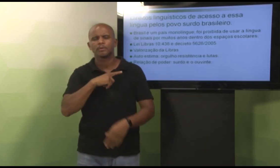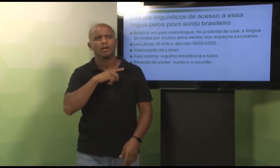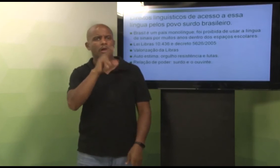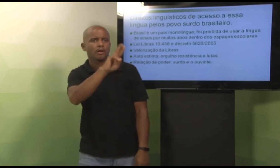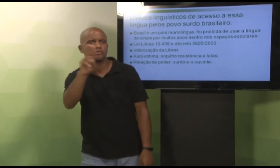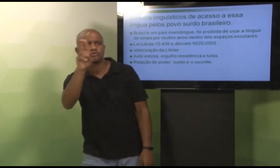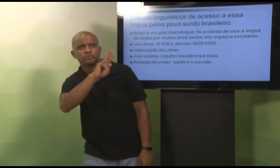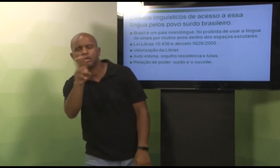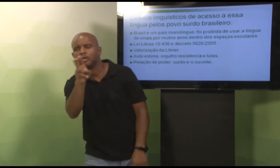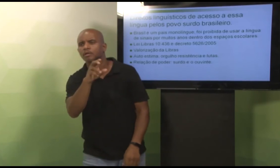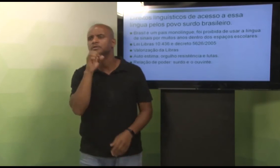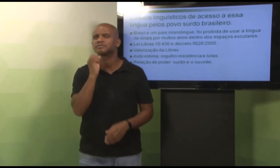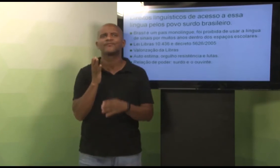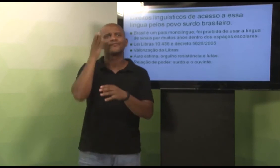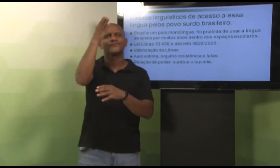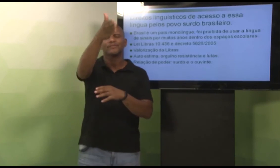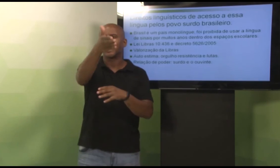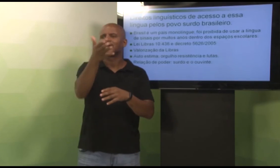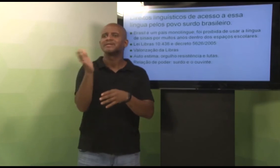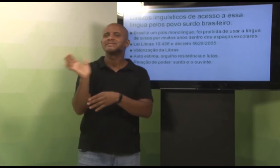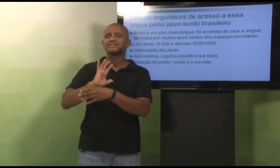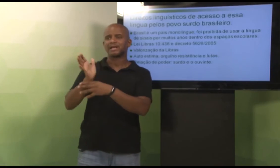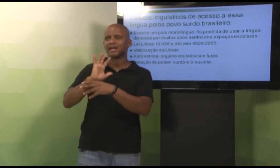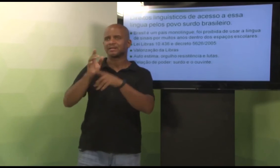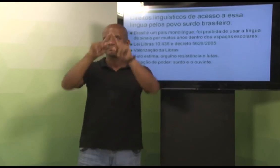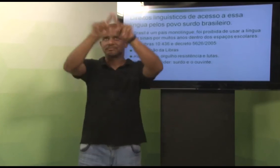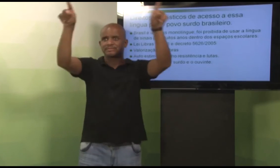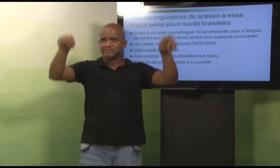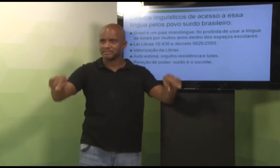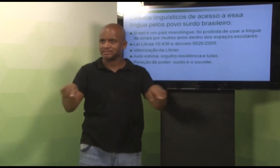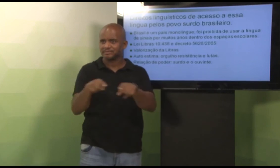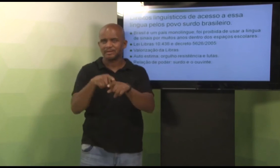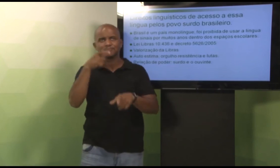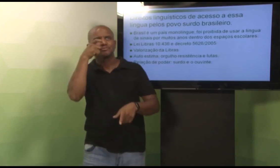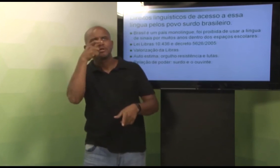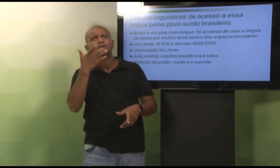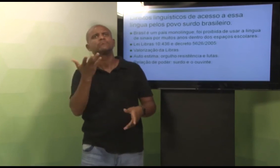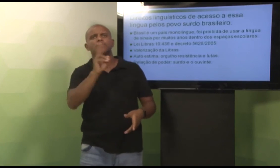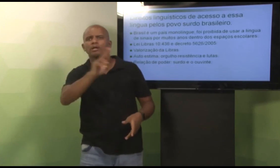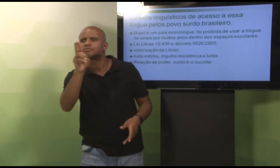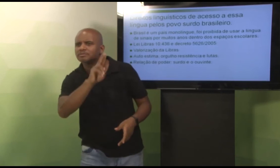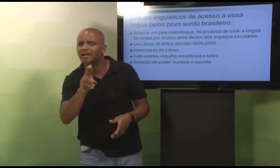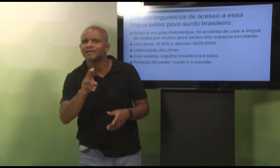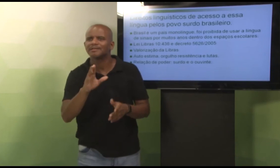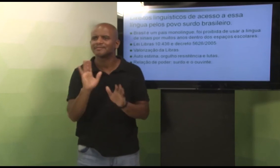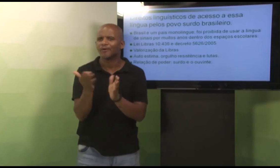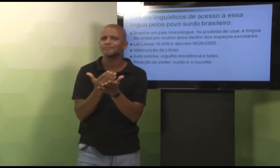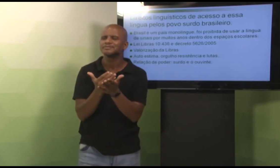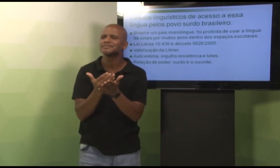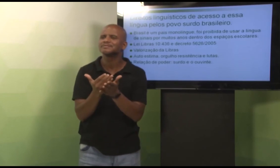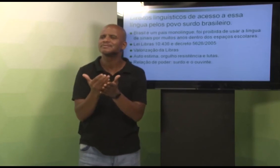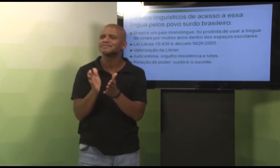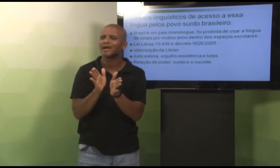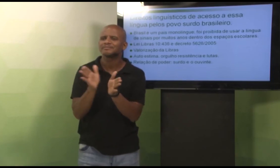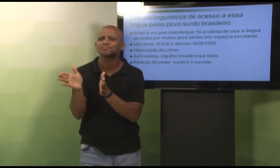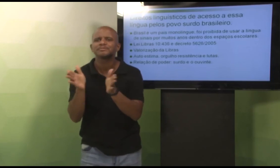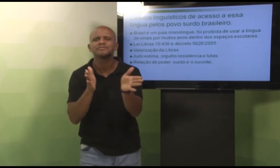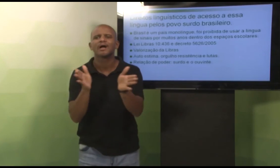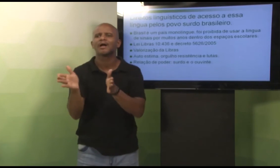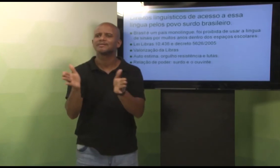acessibilidade em vários espaços, na mídia, cinema, dentre outros.